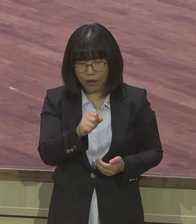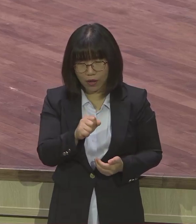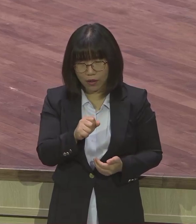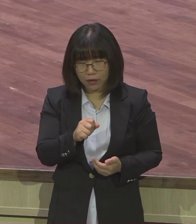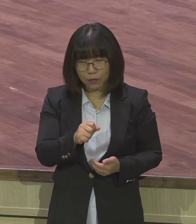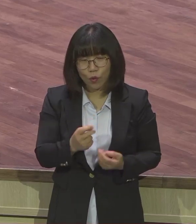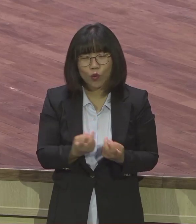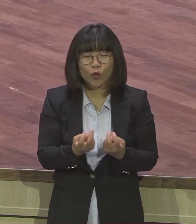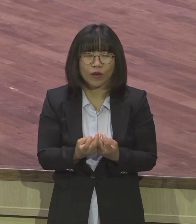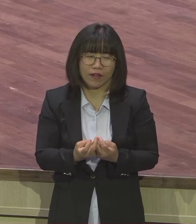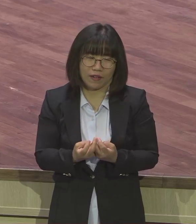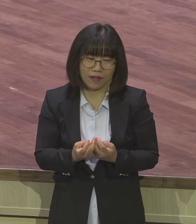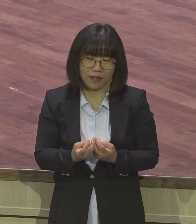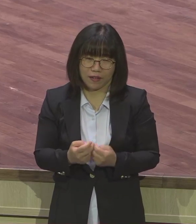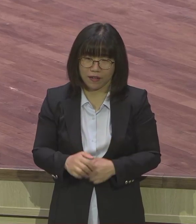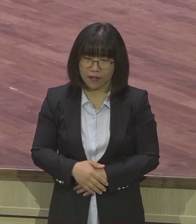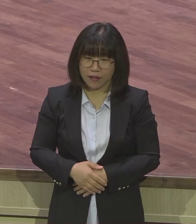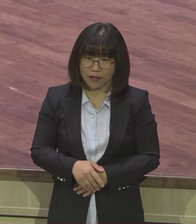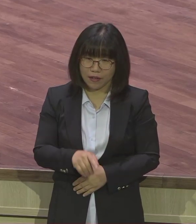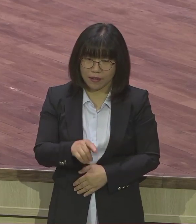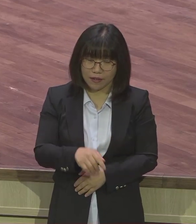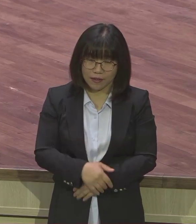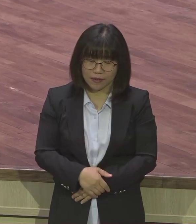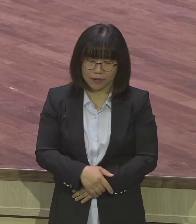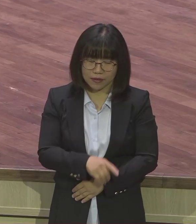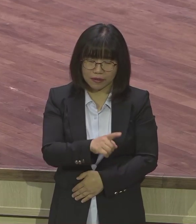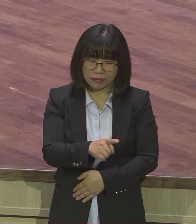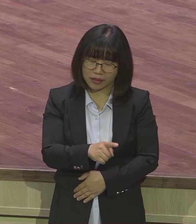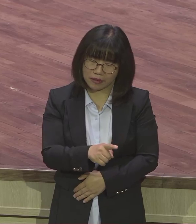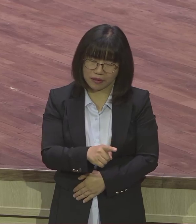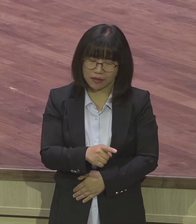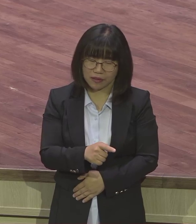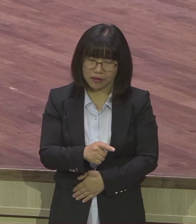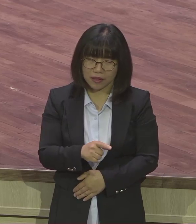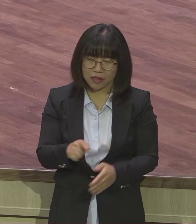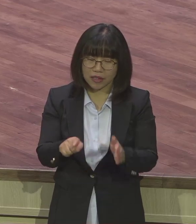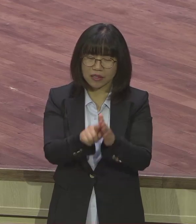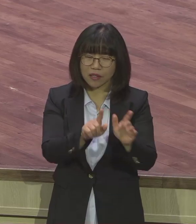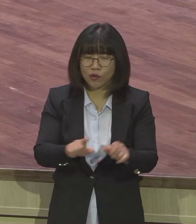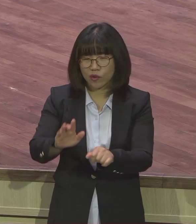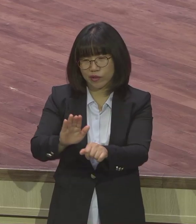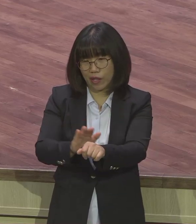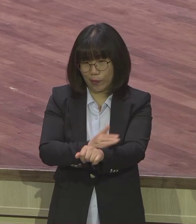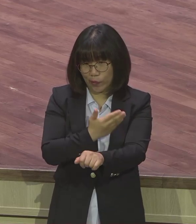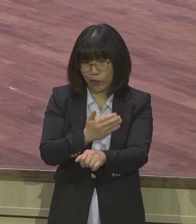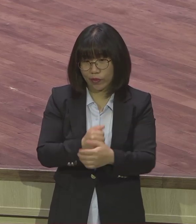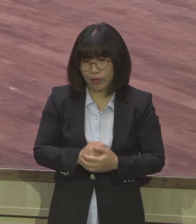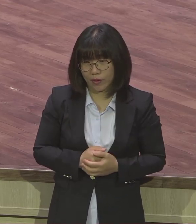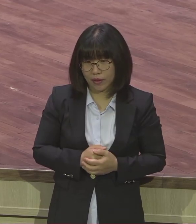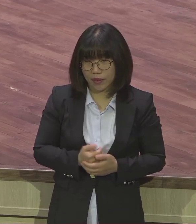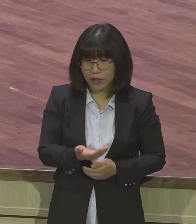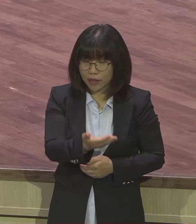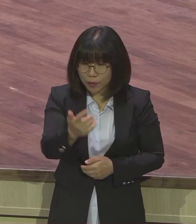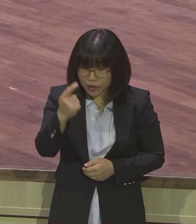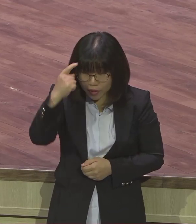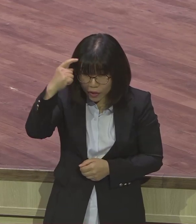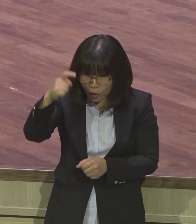그러게 어떻게 돼요? 그건 틀린 거예요. 영적 무한도전 하시기